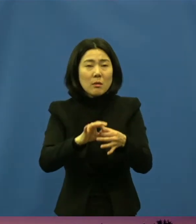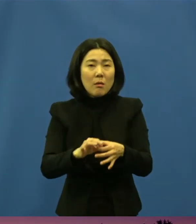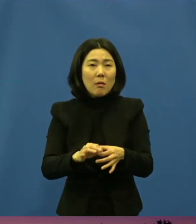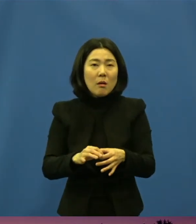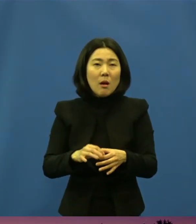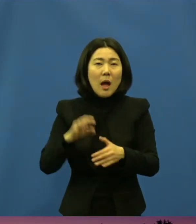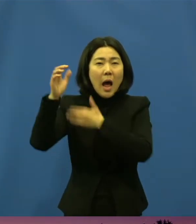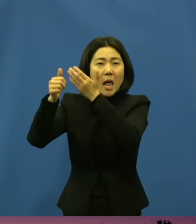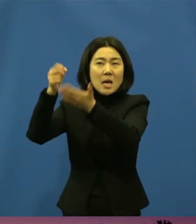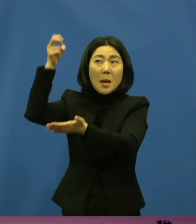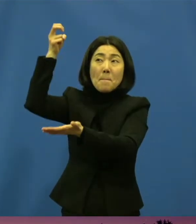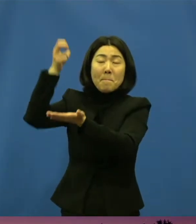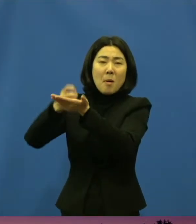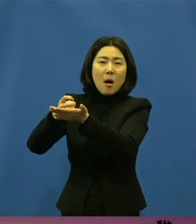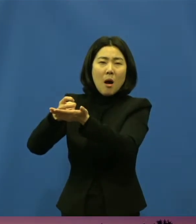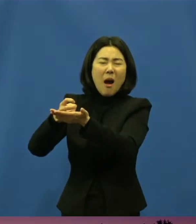귀재입니다.